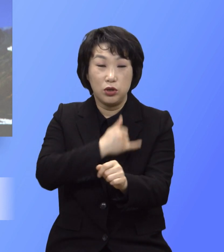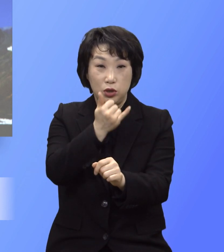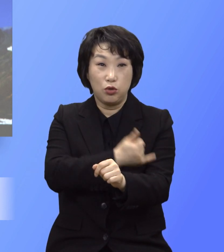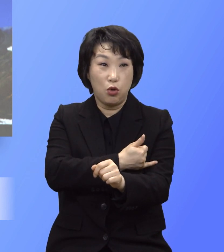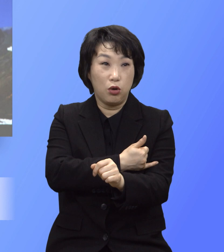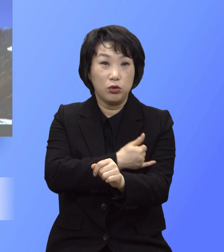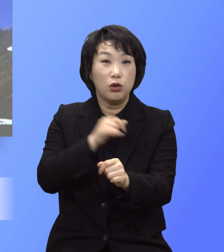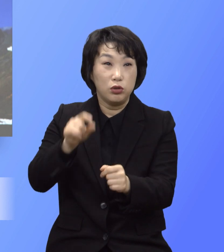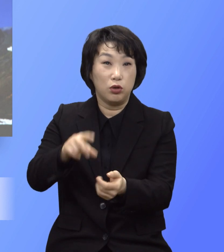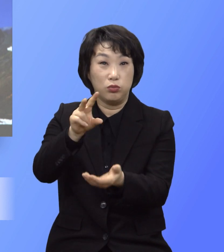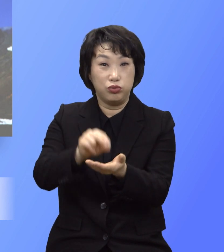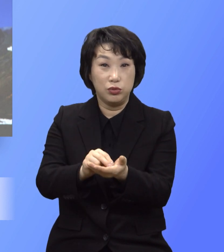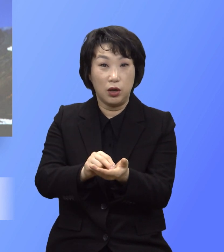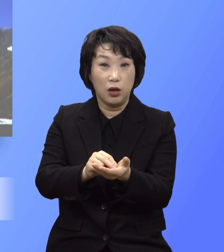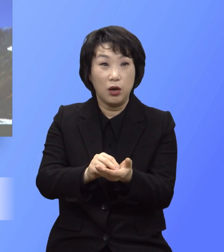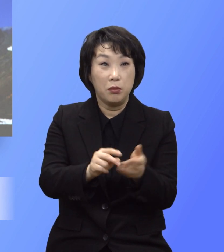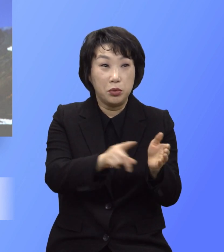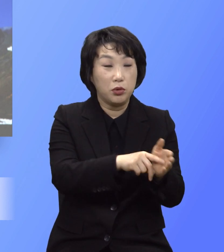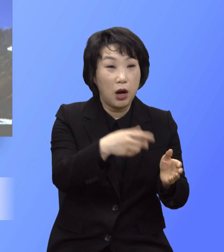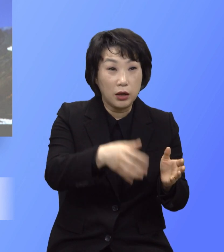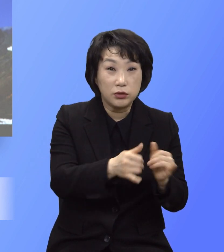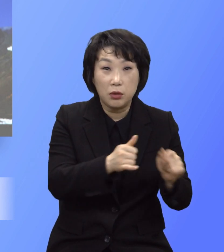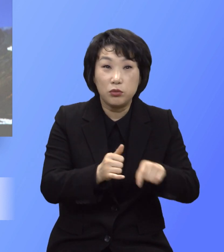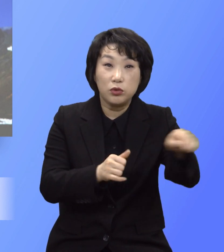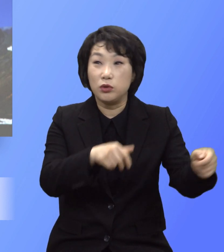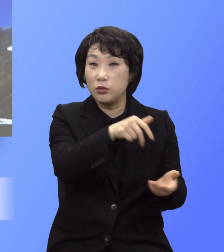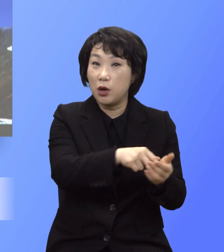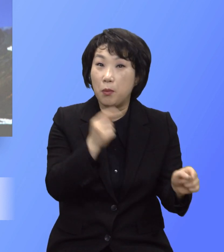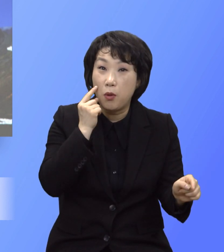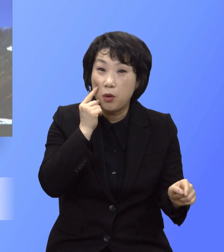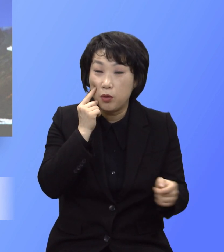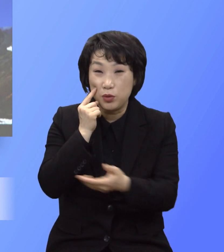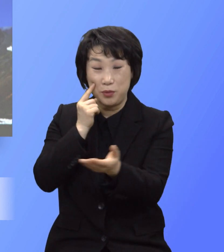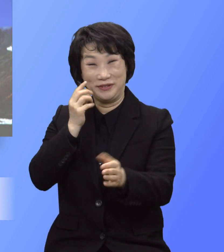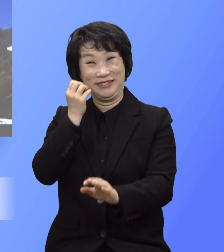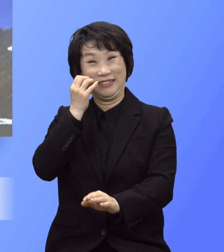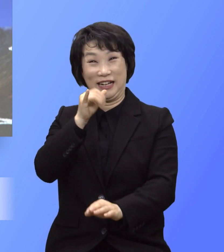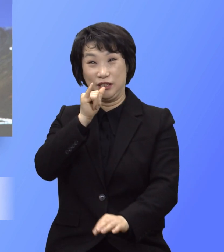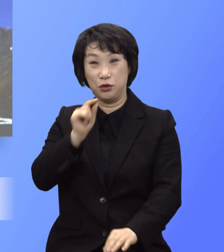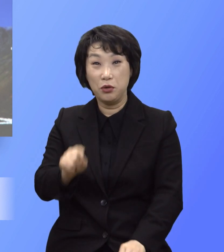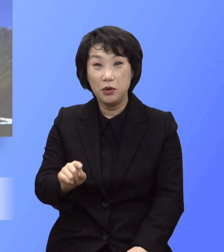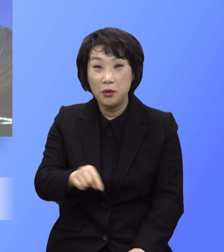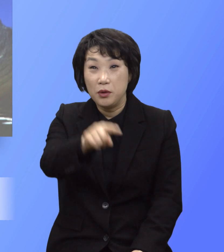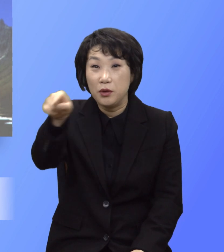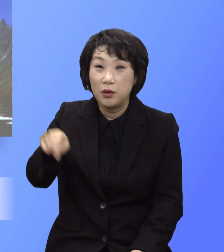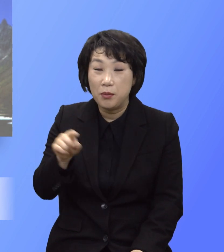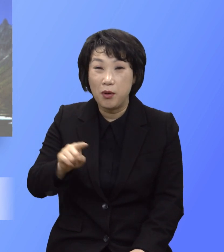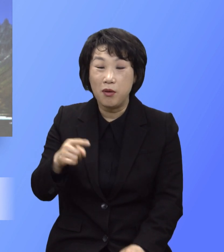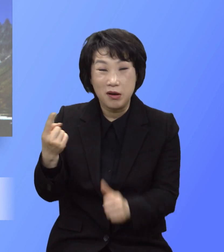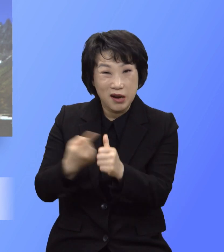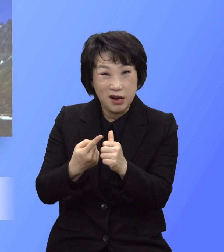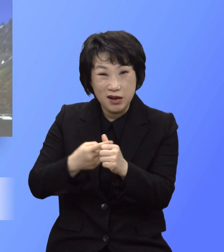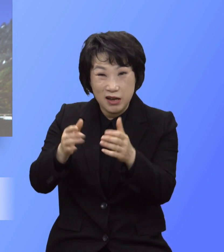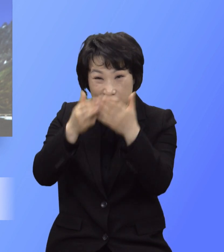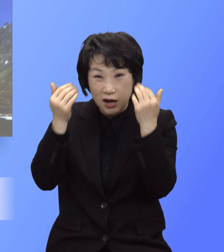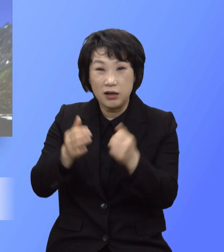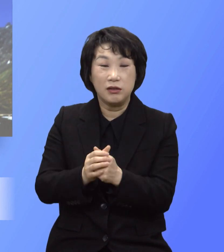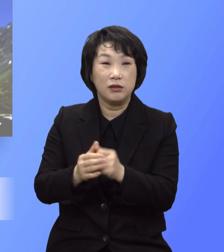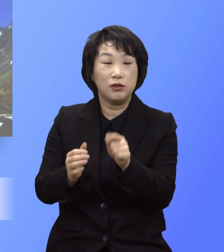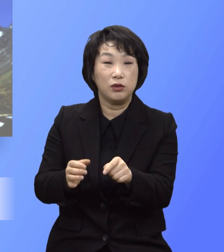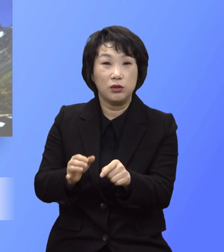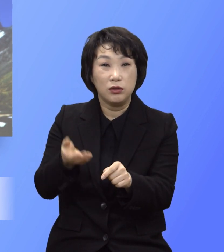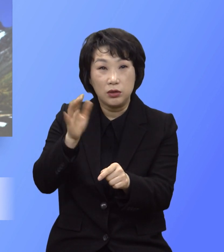인권의 문제지 세상으로 말하면 근데 신기하게 그건 인권법에 안 걸리는